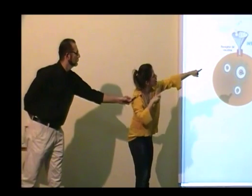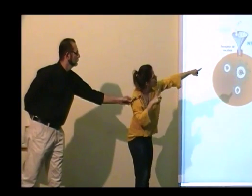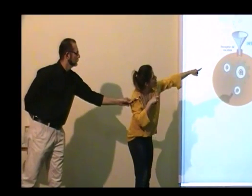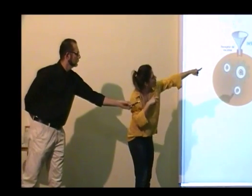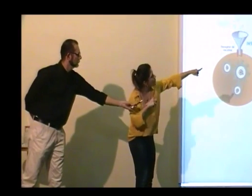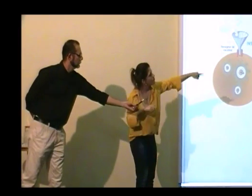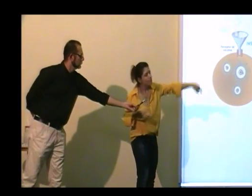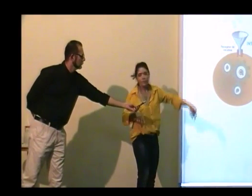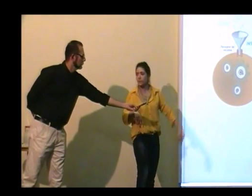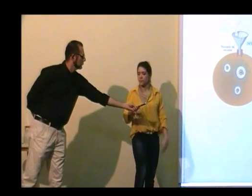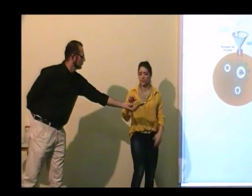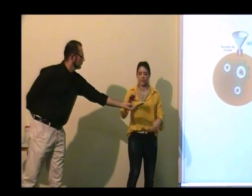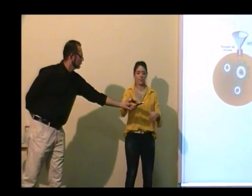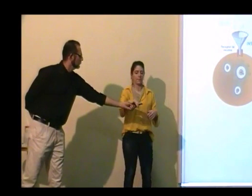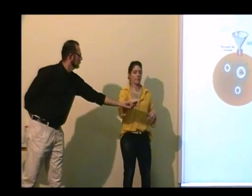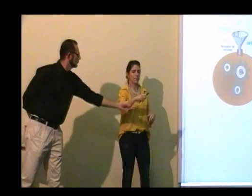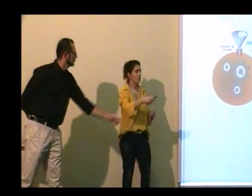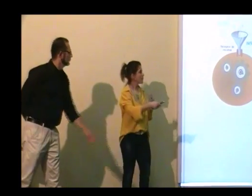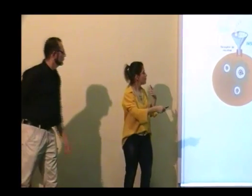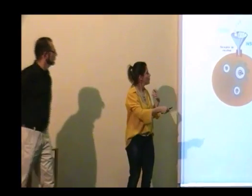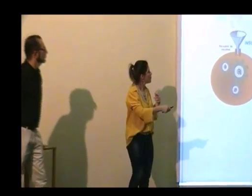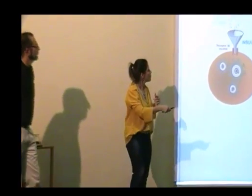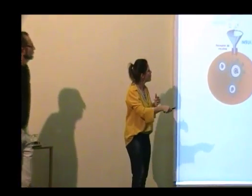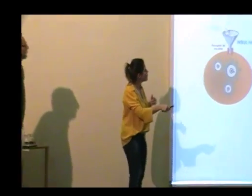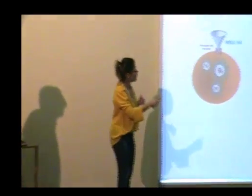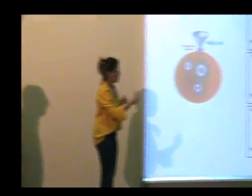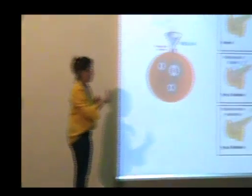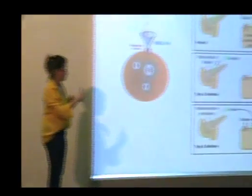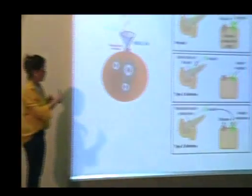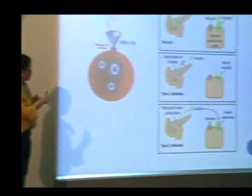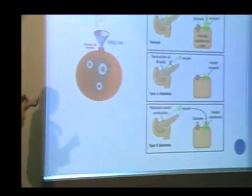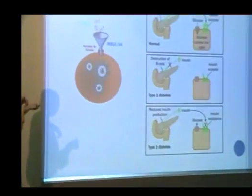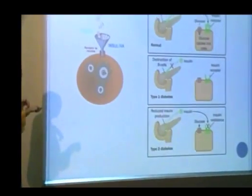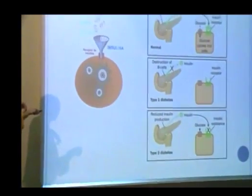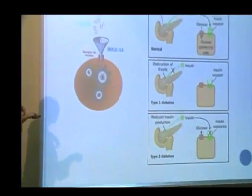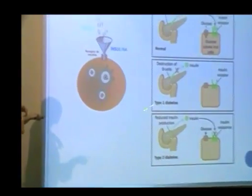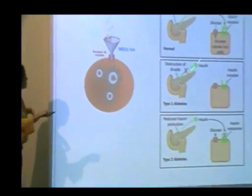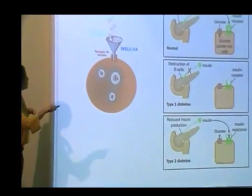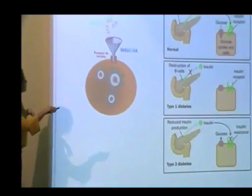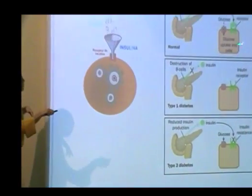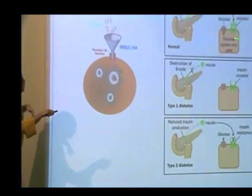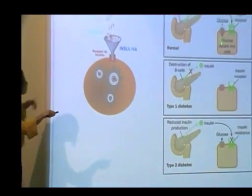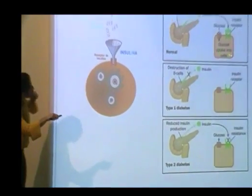Ela vem da glicose, né? A glicose está entrando ali na célula, vou lhe mostrar lá.